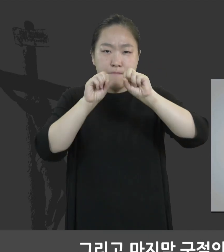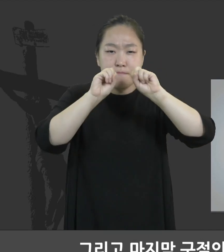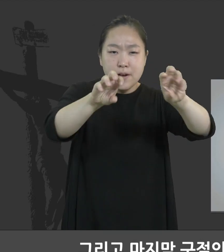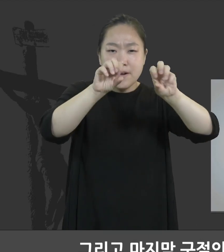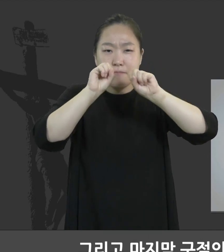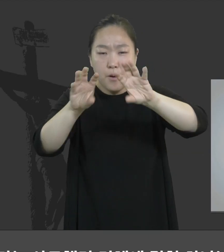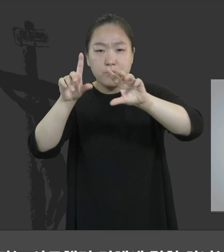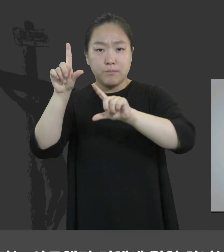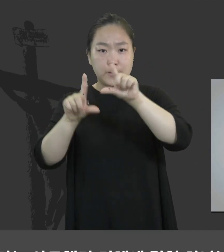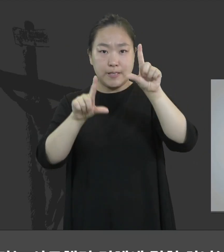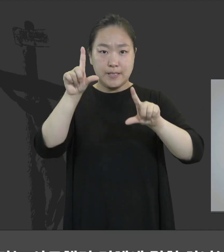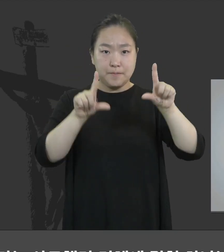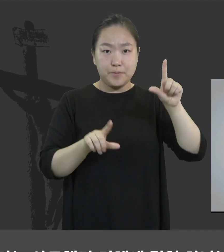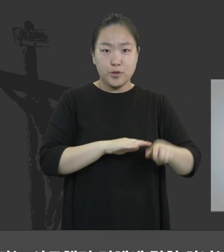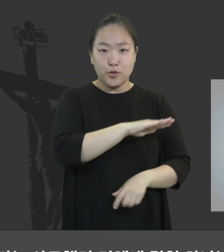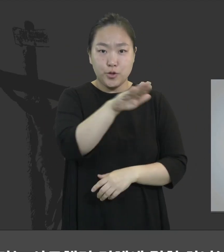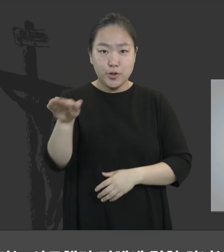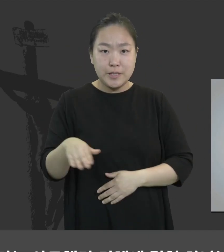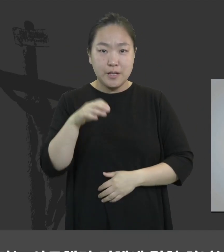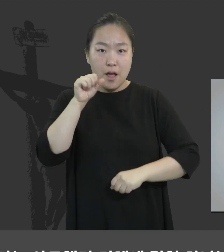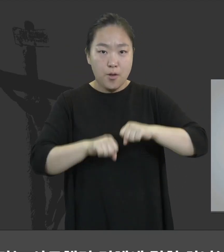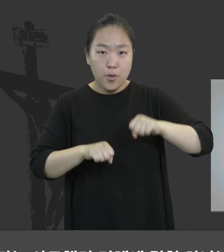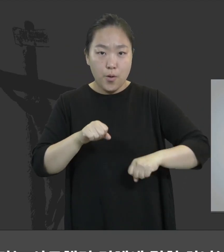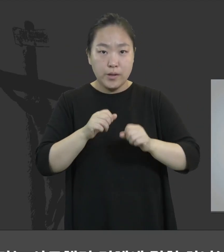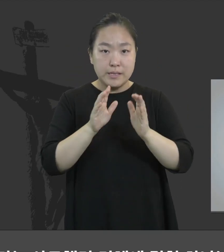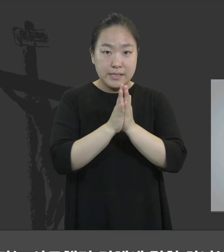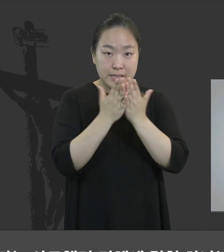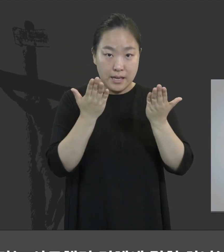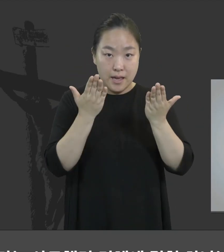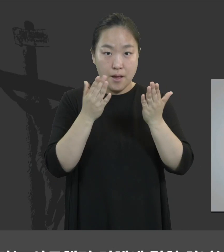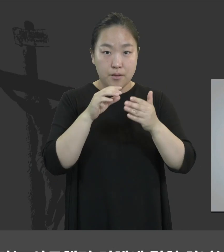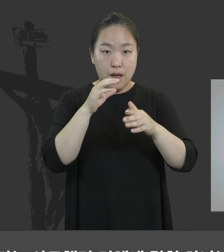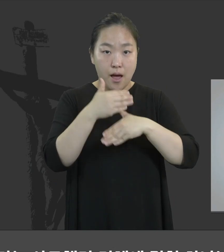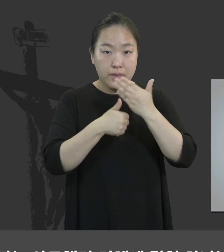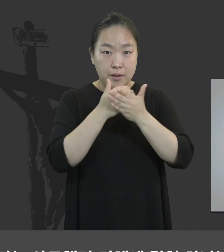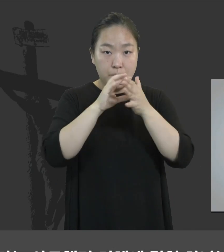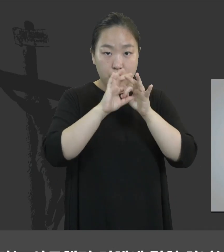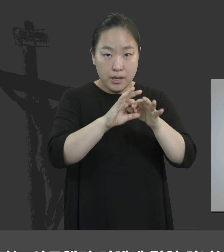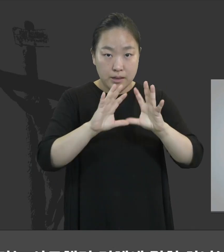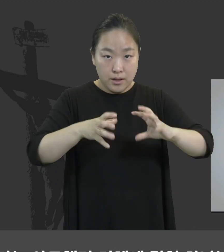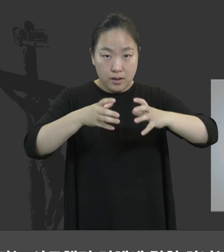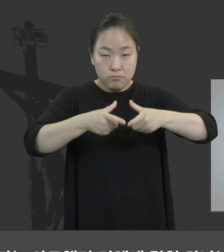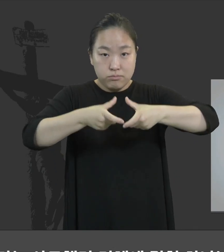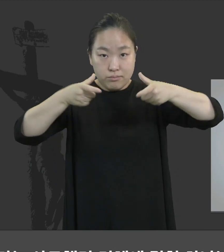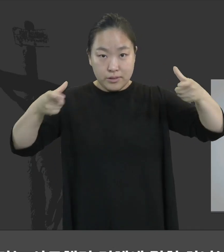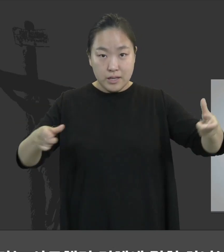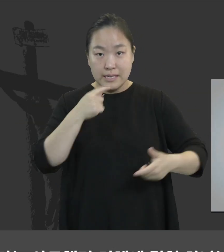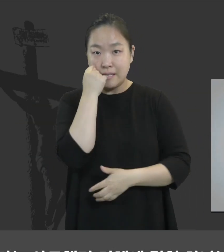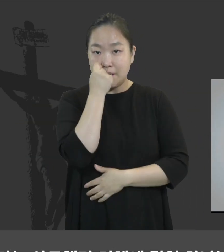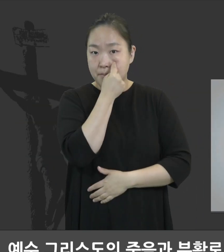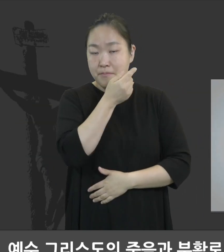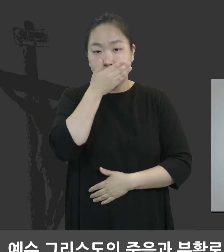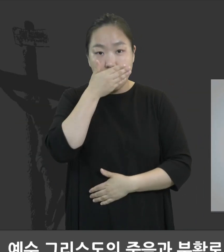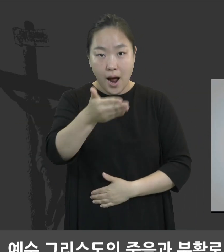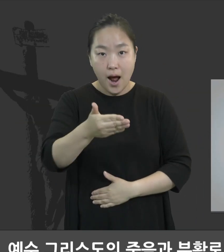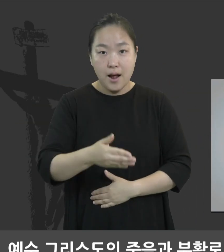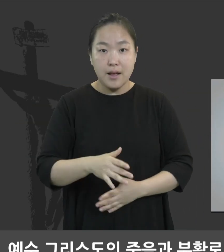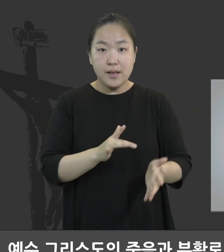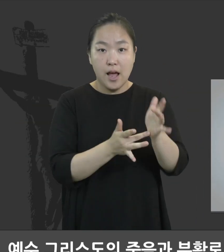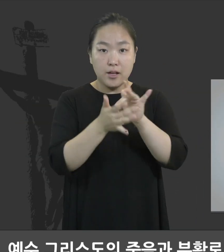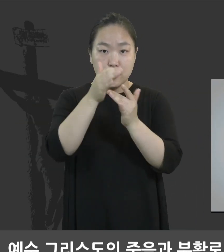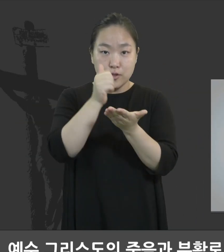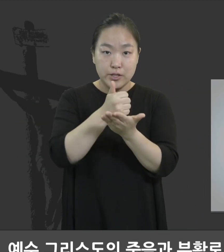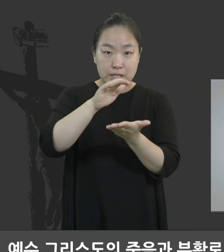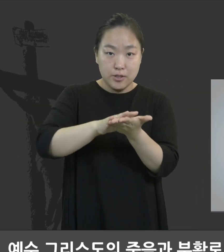보여주죠. 우리는 사도행전 전체에 걸친 하나님 나라의 확장을 보게 됩니다.